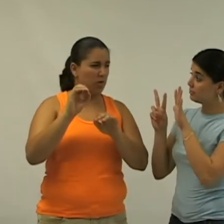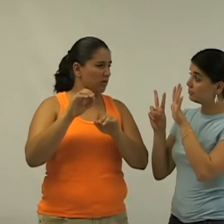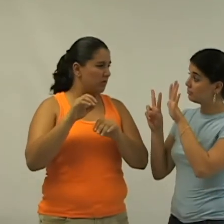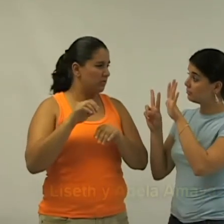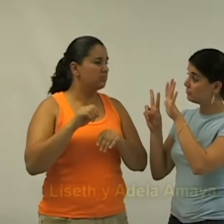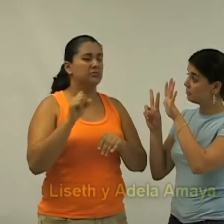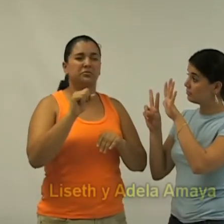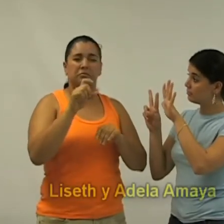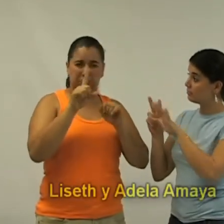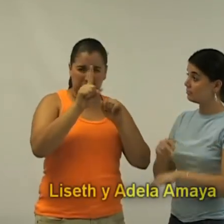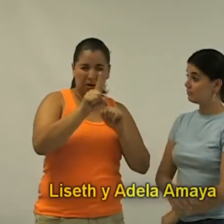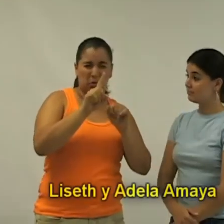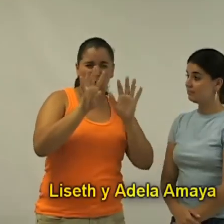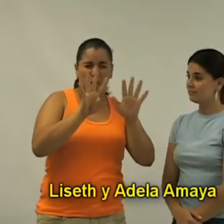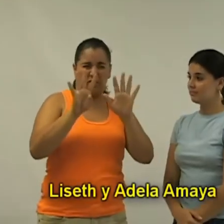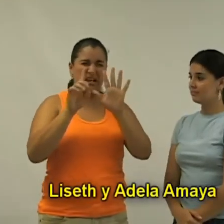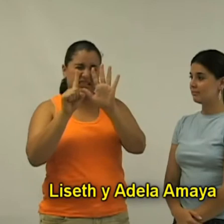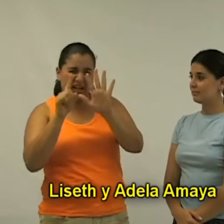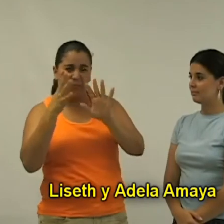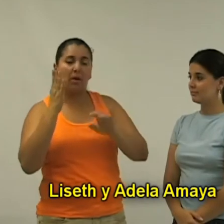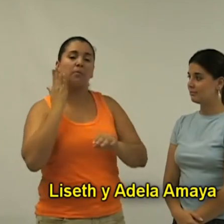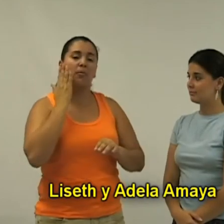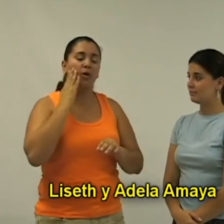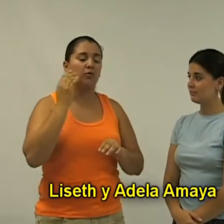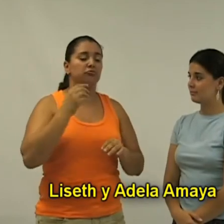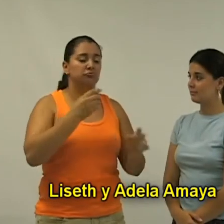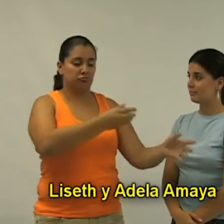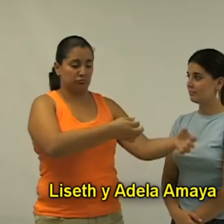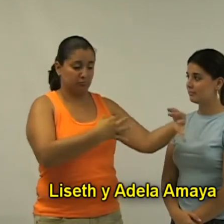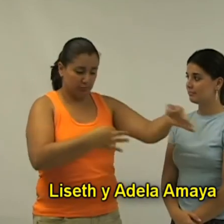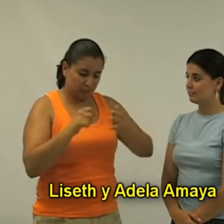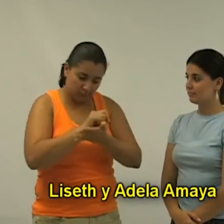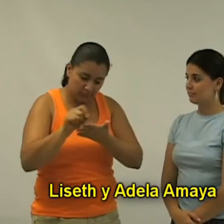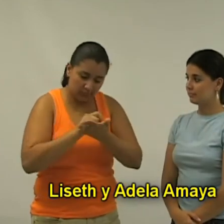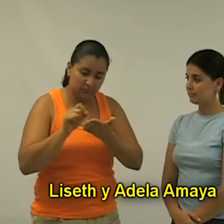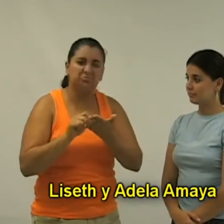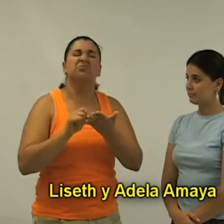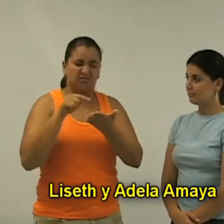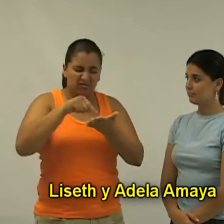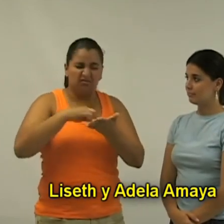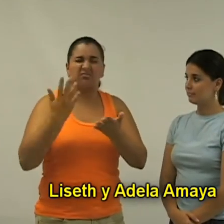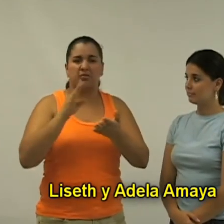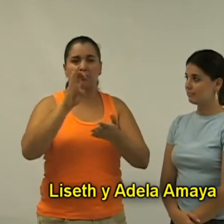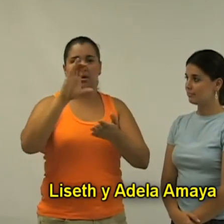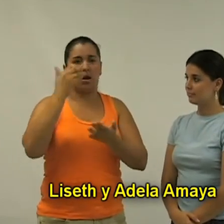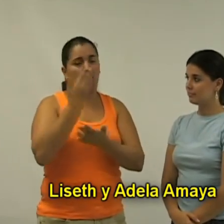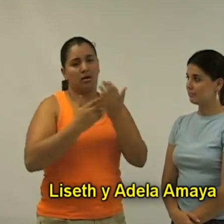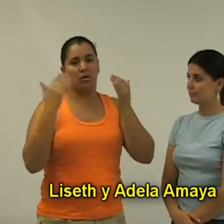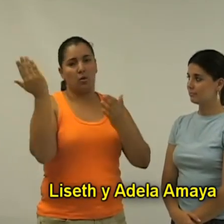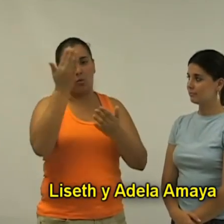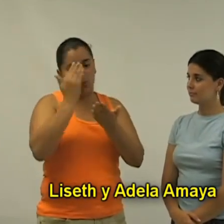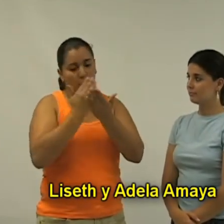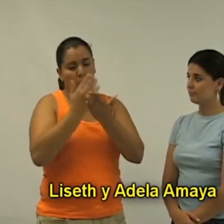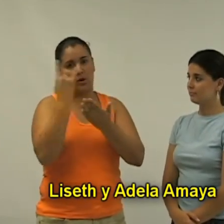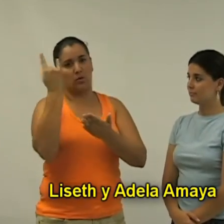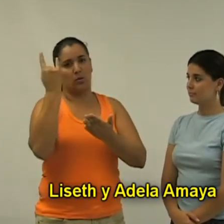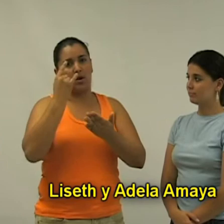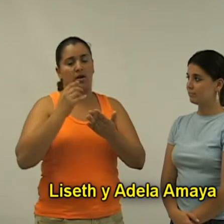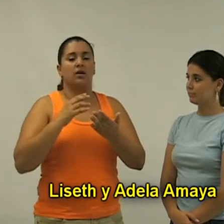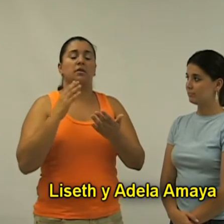1995, 96, no, en el 97, sí, en el 96, mi mamá trajo unos papeles, una solicitud para una beca,